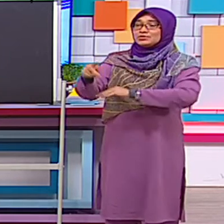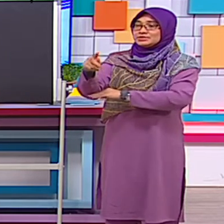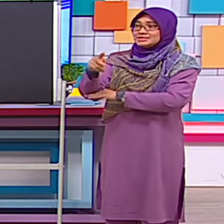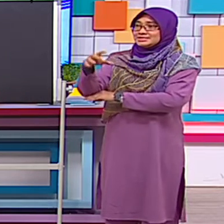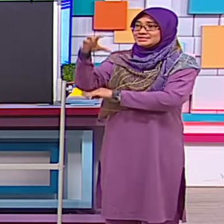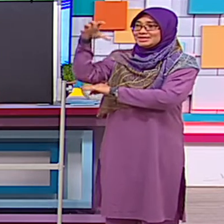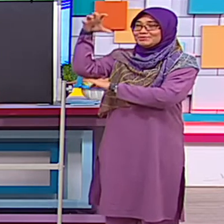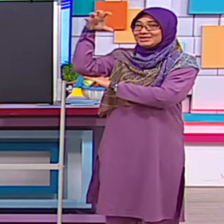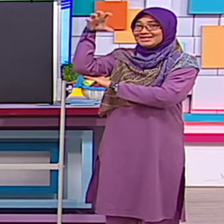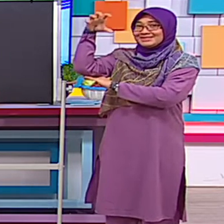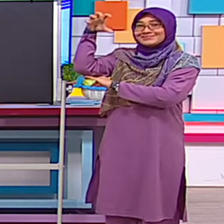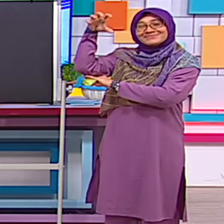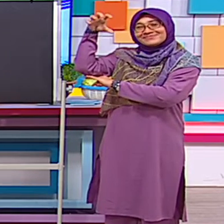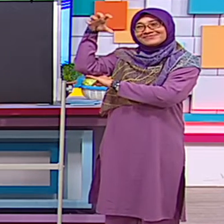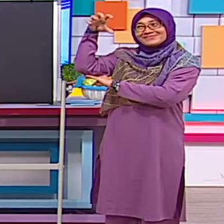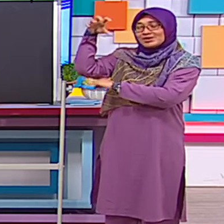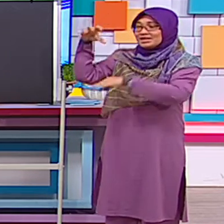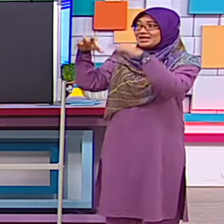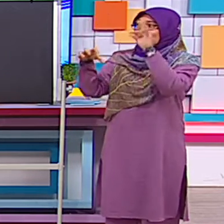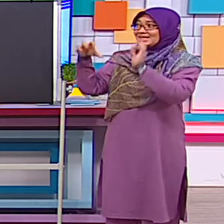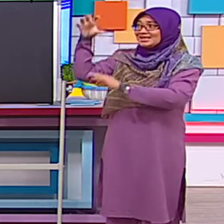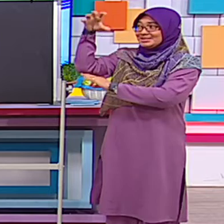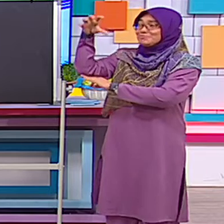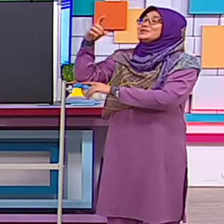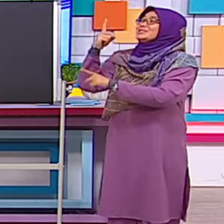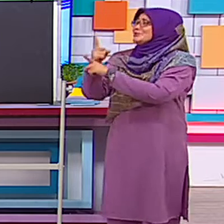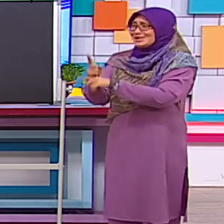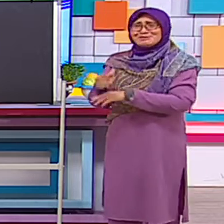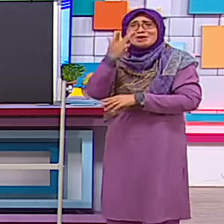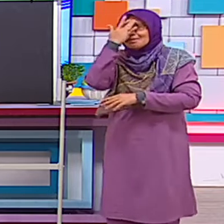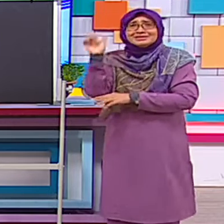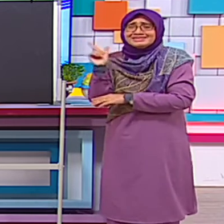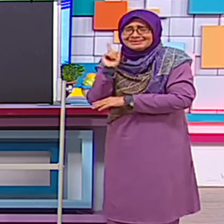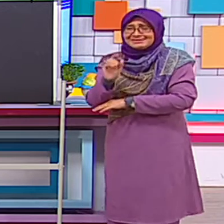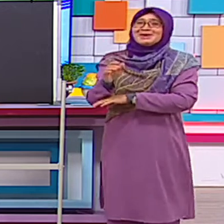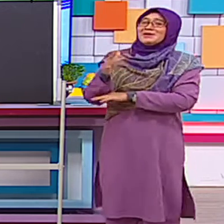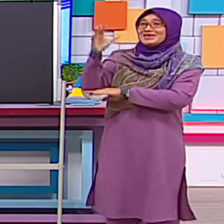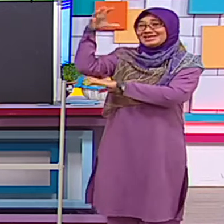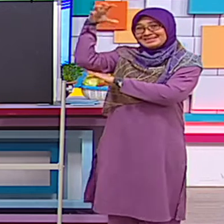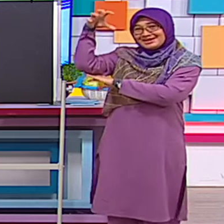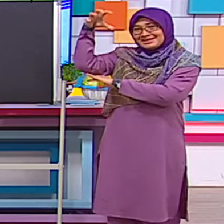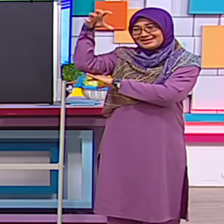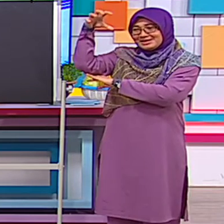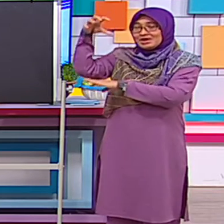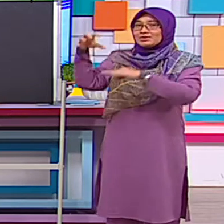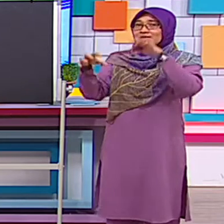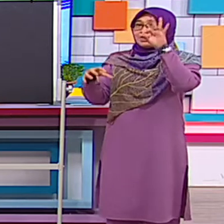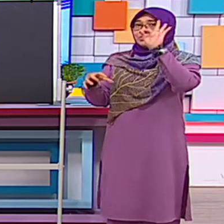fotosintesis tangan begini Amira cahaya kenceng banget Oke ini cahaya Oke